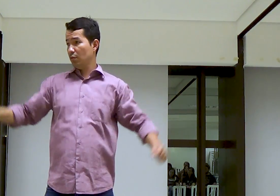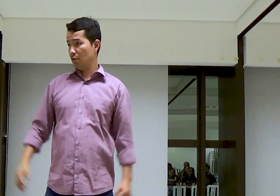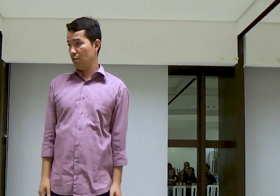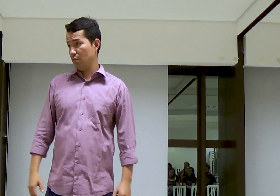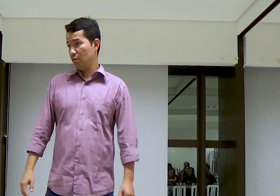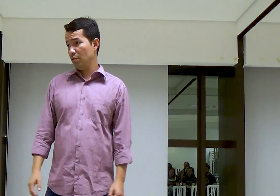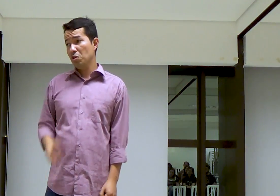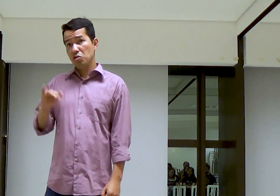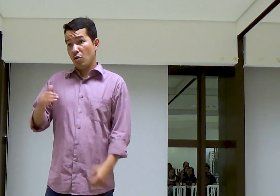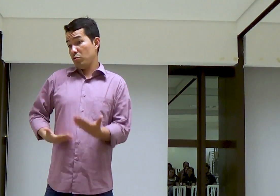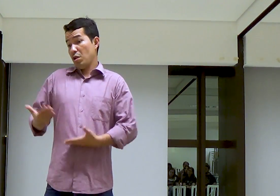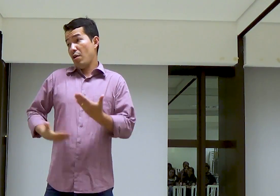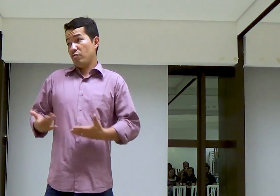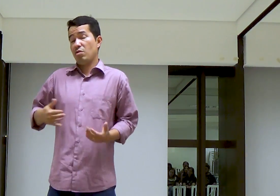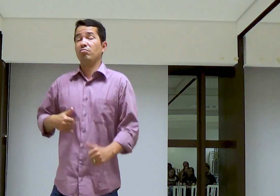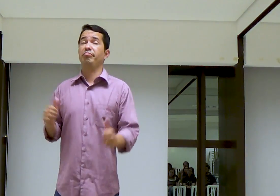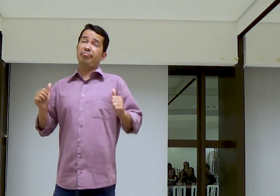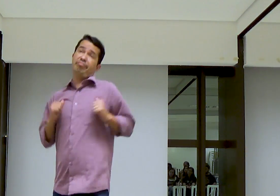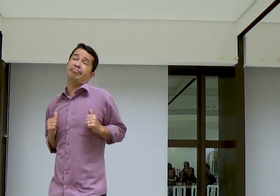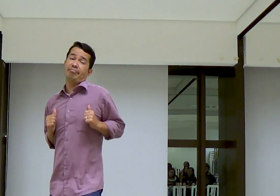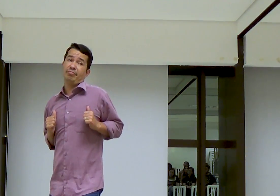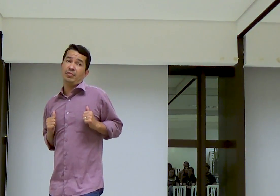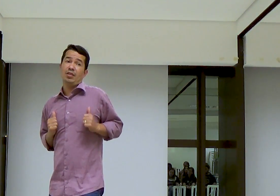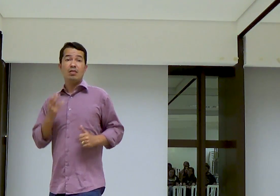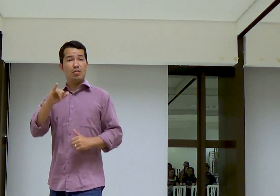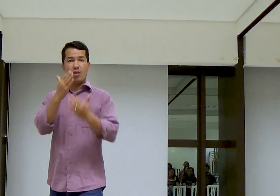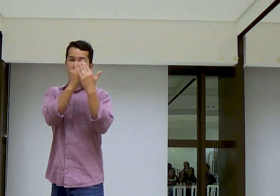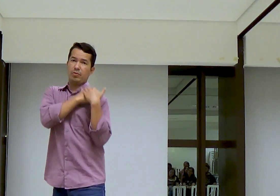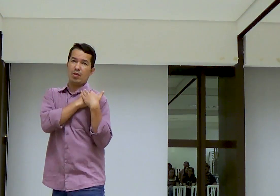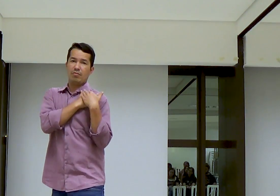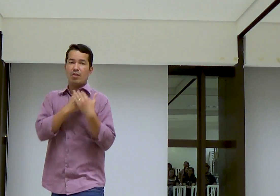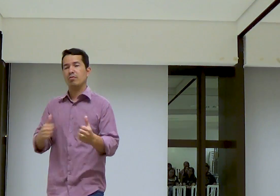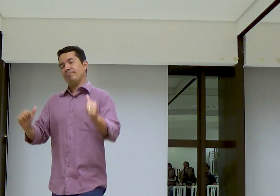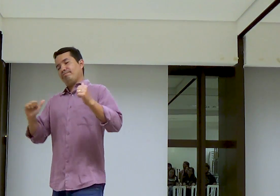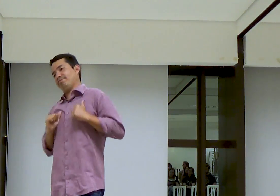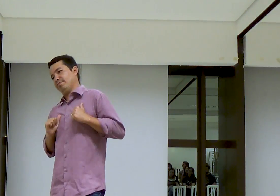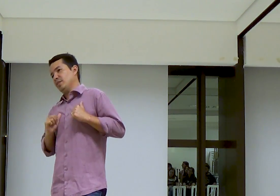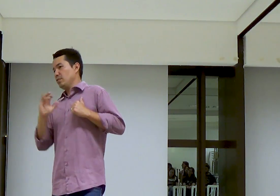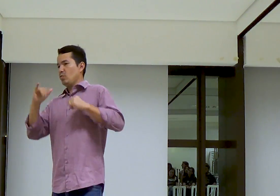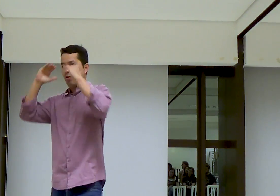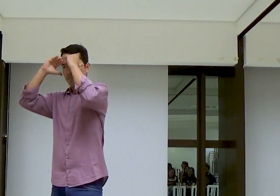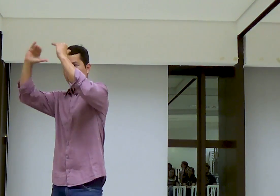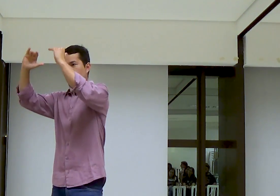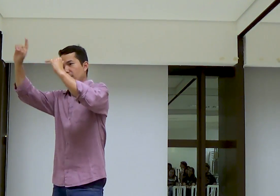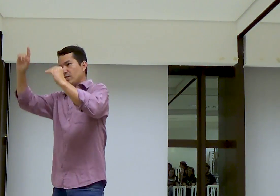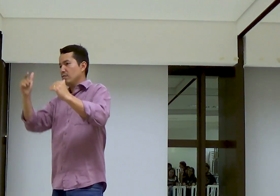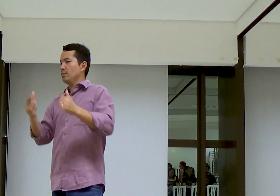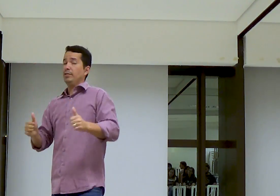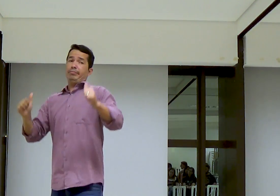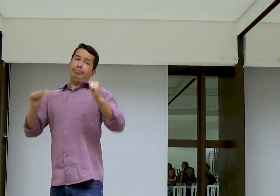o Evangelho. Se eu sou um servo preguiçoso, não sou responsável, não